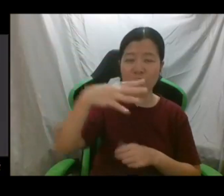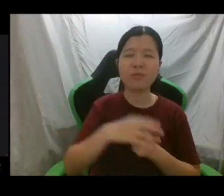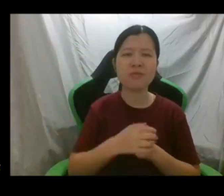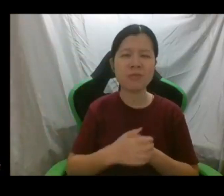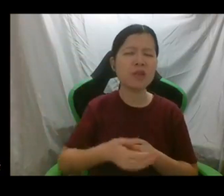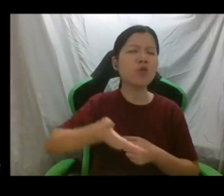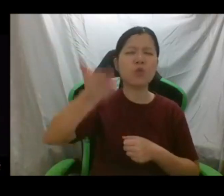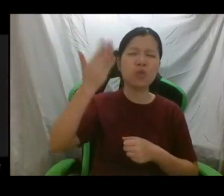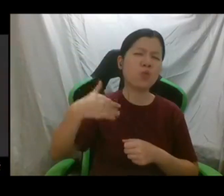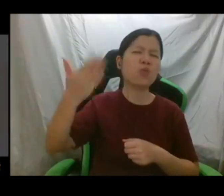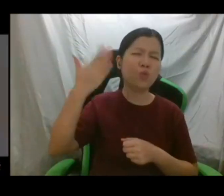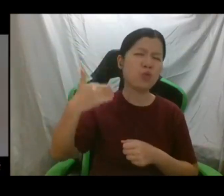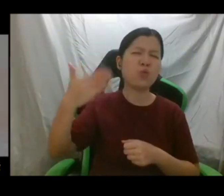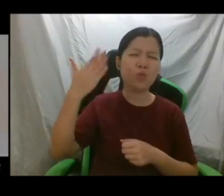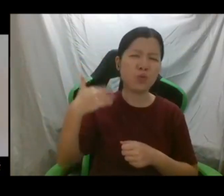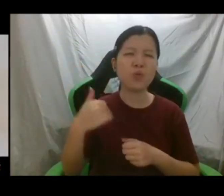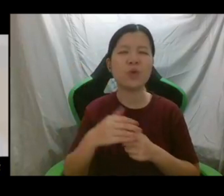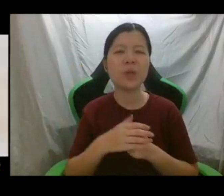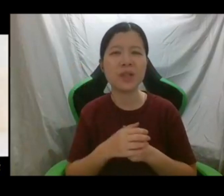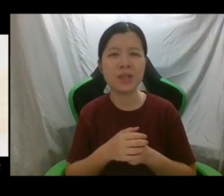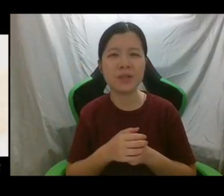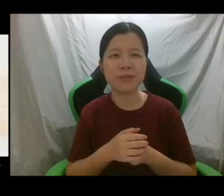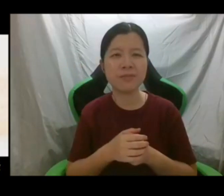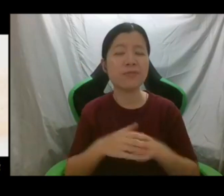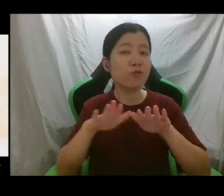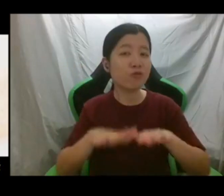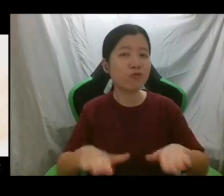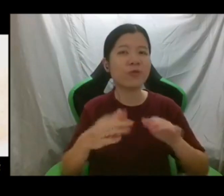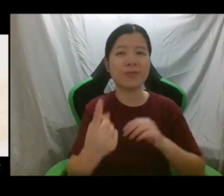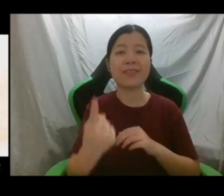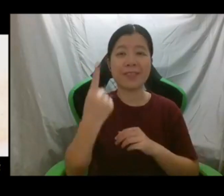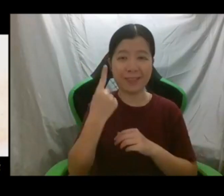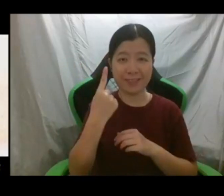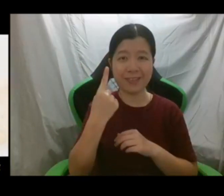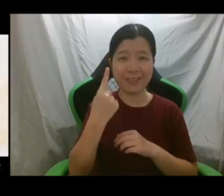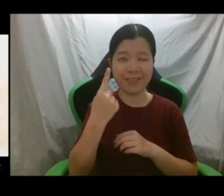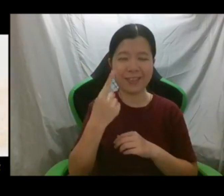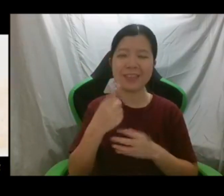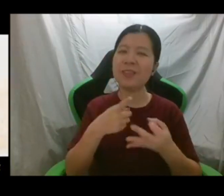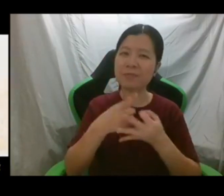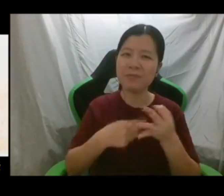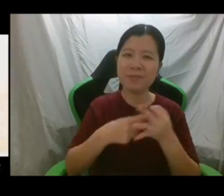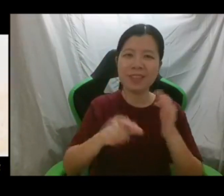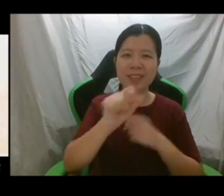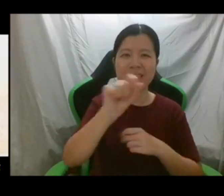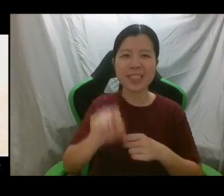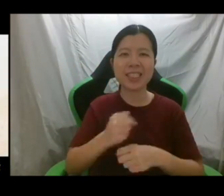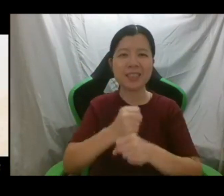響好耐好耐以前，有一個小朋友，佢叫做司馬